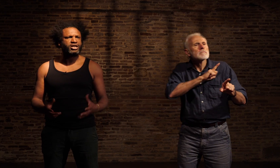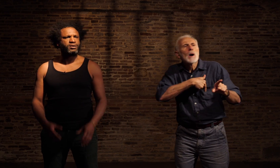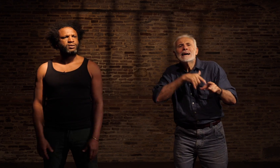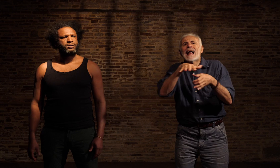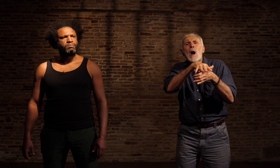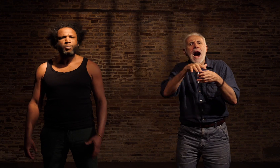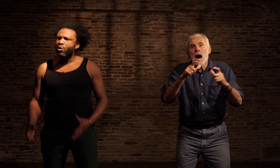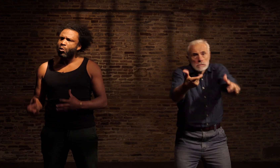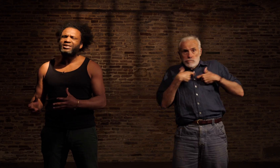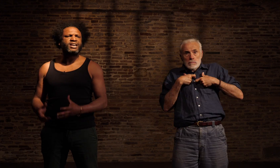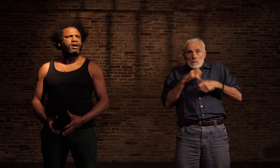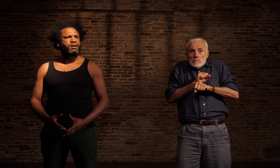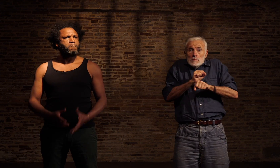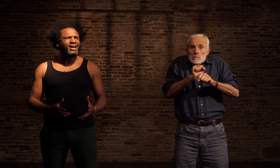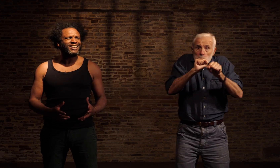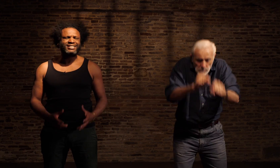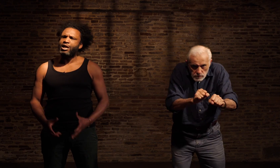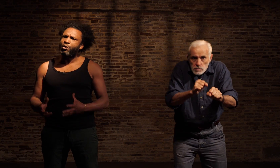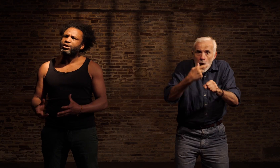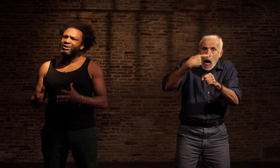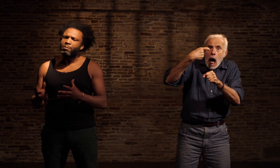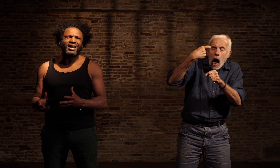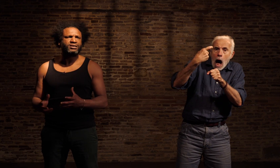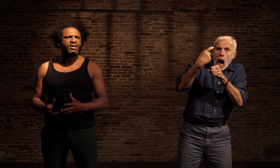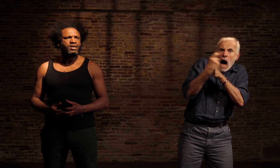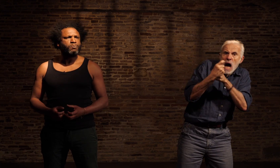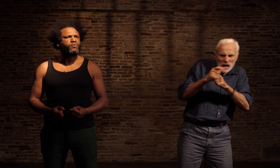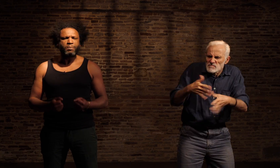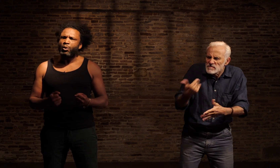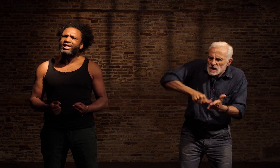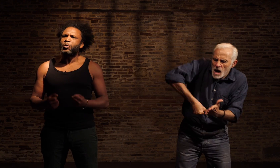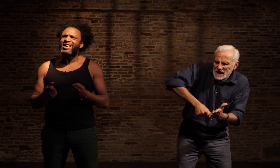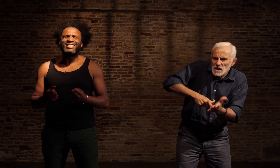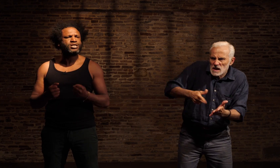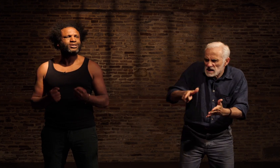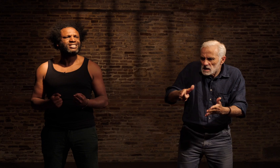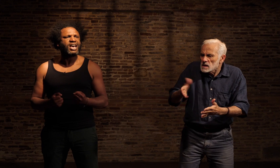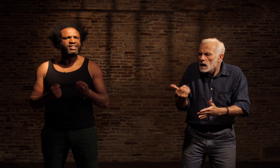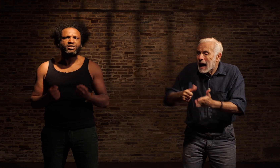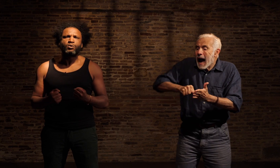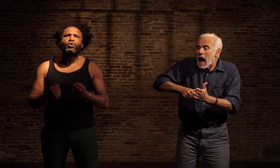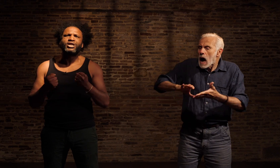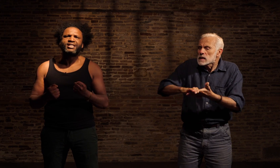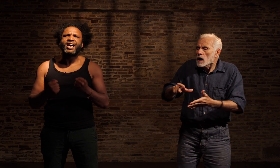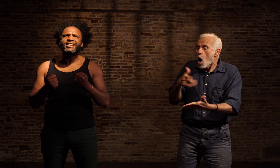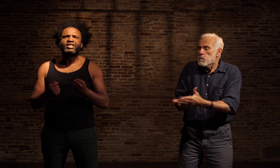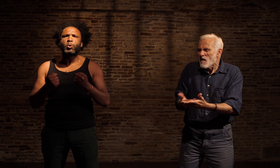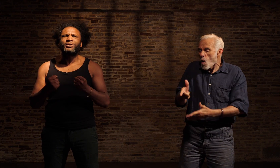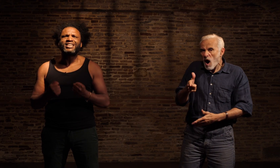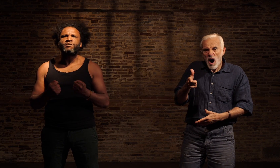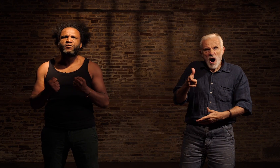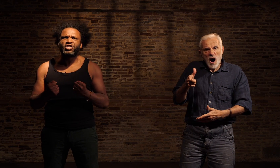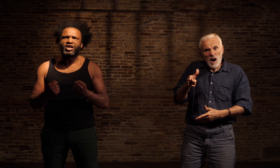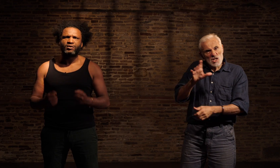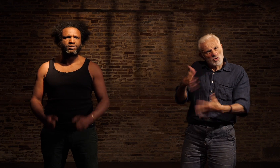me chercher m'emmener au commissariat malgré ces et prendre mes empreintes ils me faire porter une carte d'identité attestant que j'étais un ex